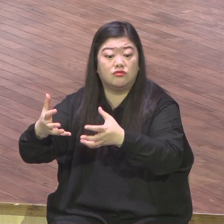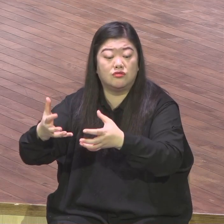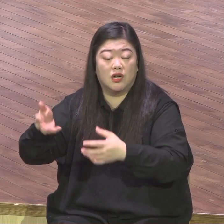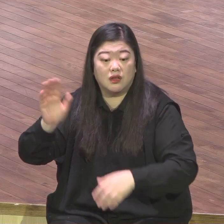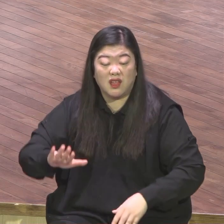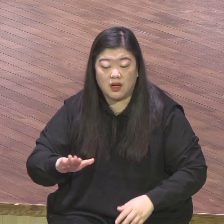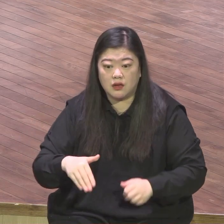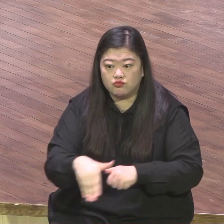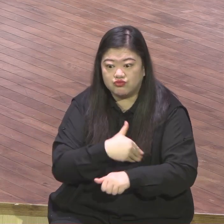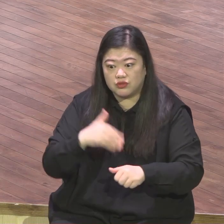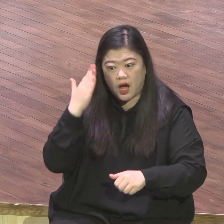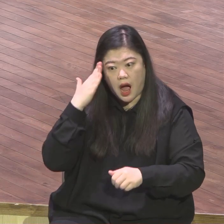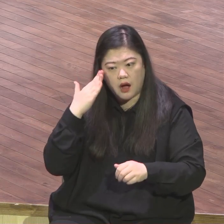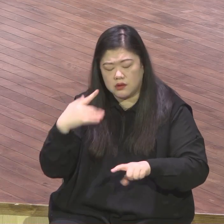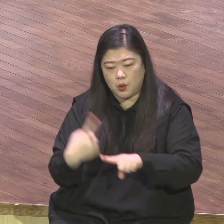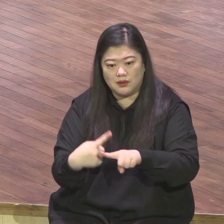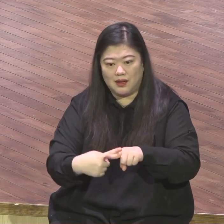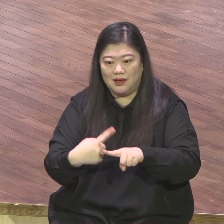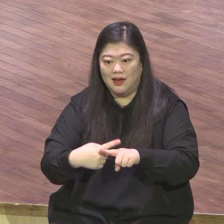팀이잖아요.